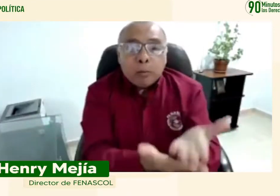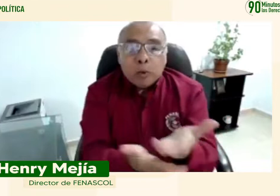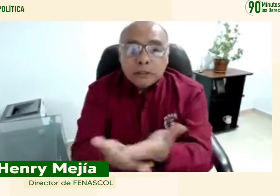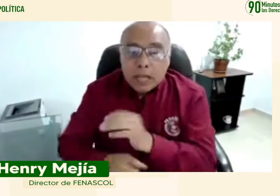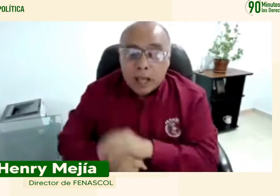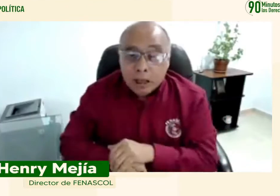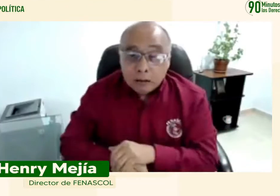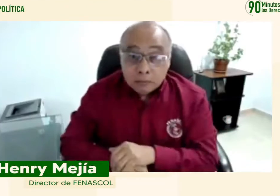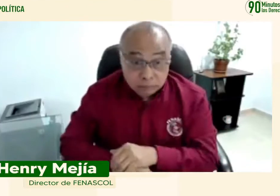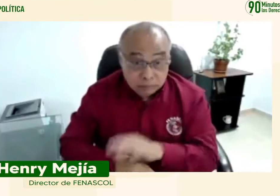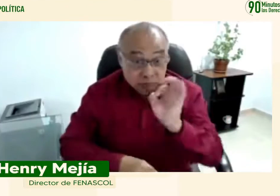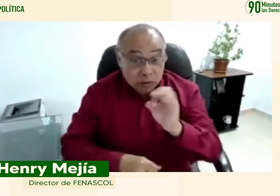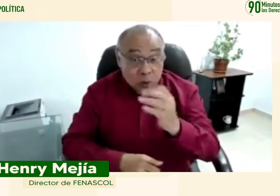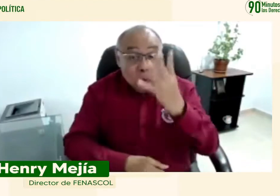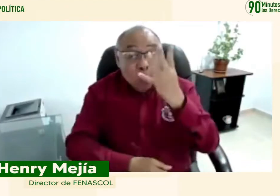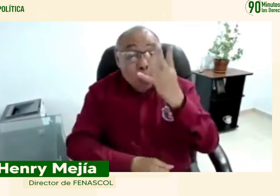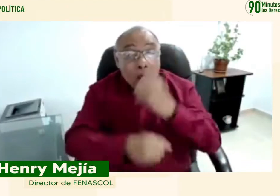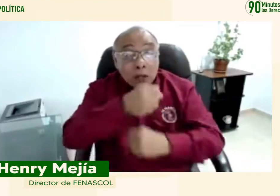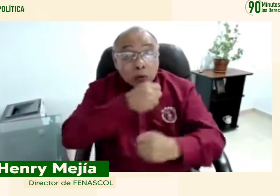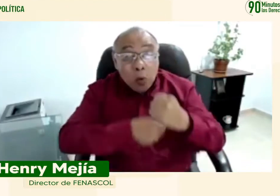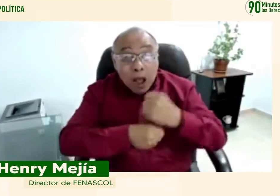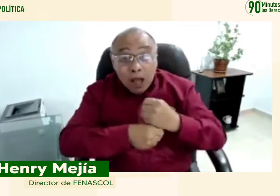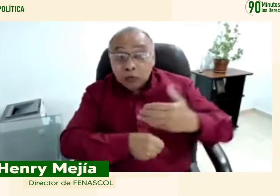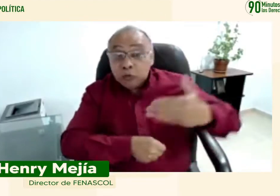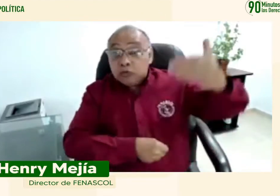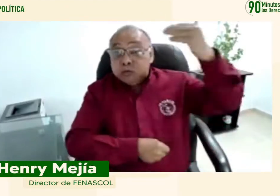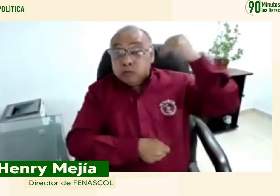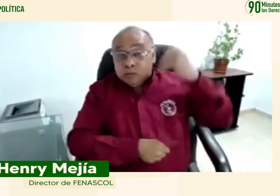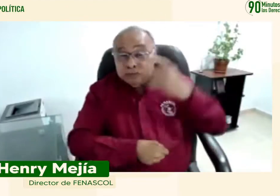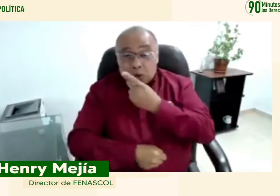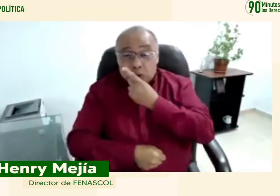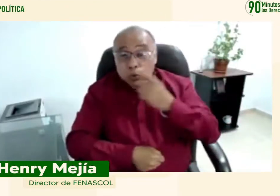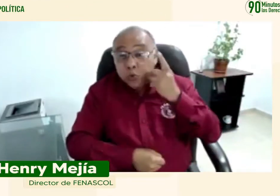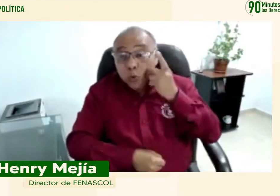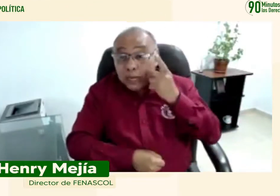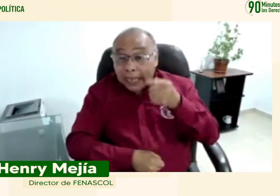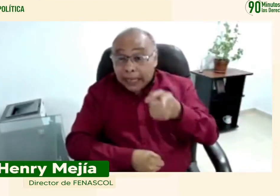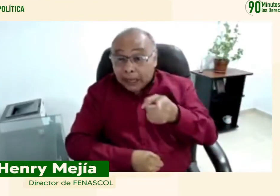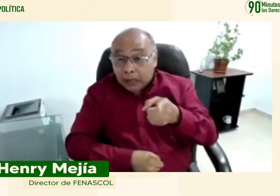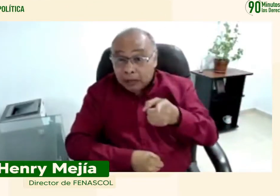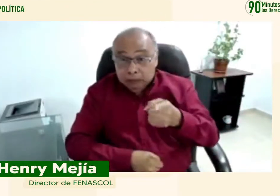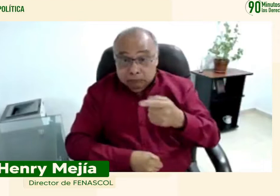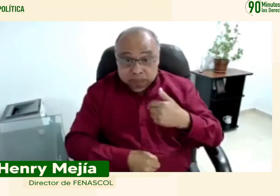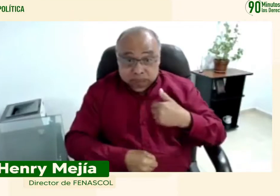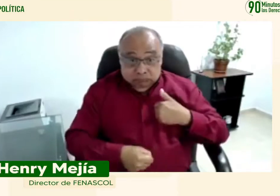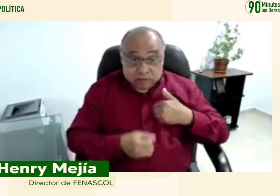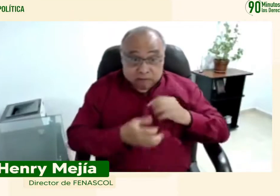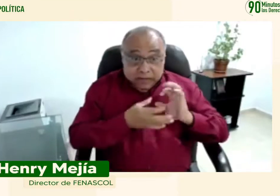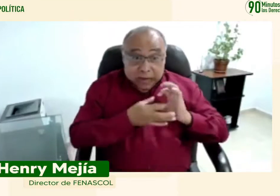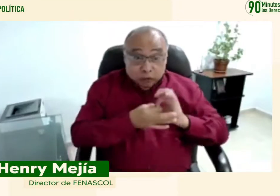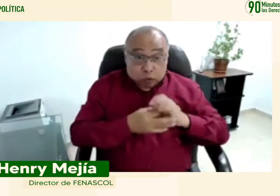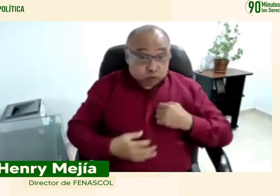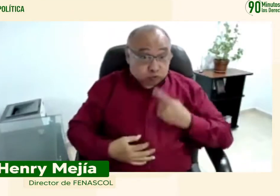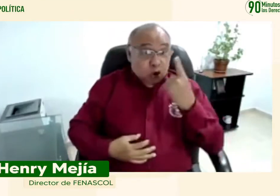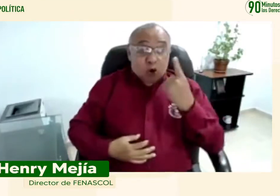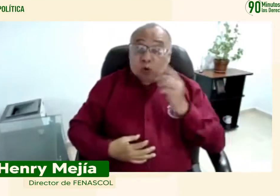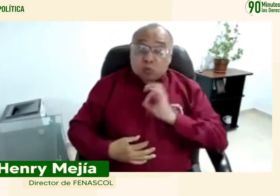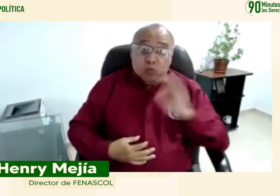candidatos también puedan escuchar nuestras propuestas hace cuatro años atrás cuando estaba el presidente eduqué